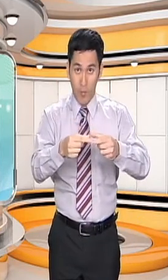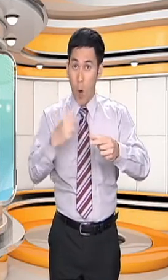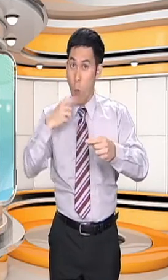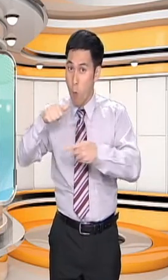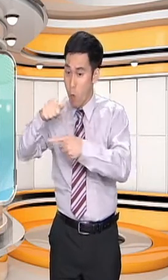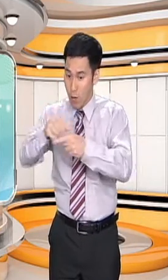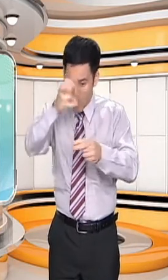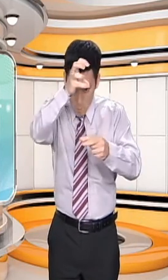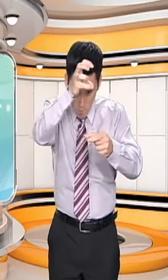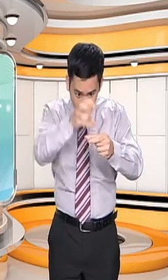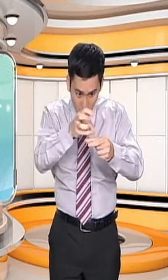出